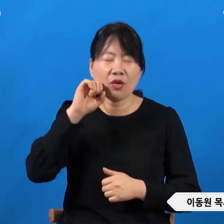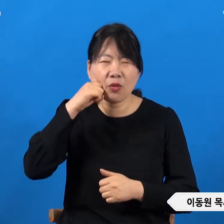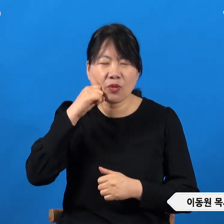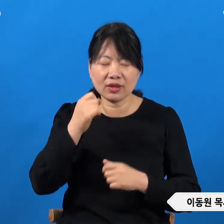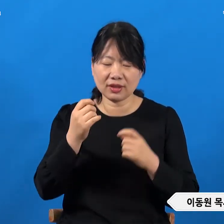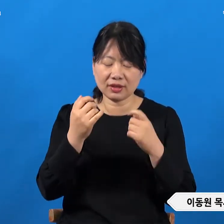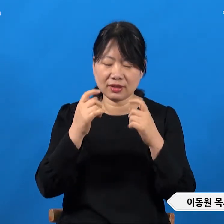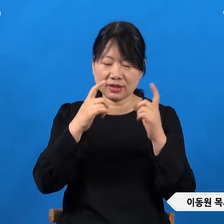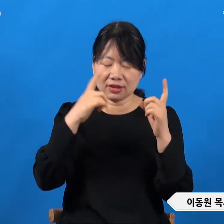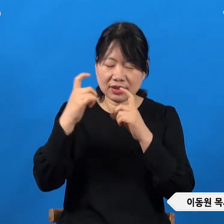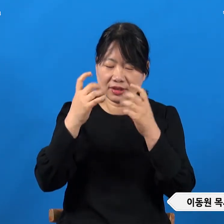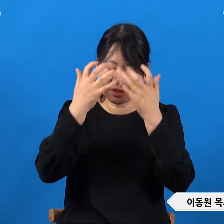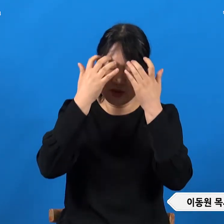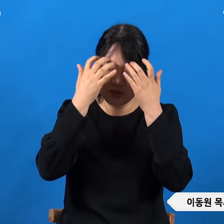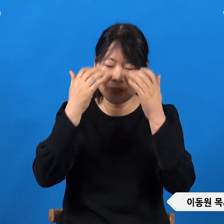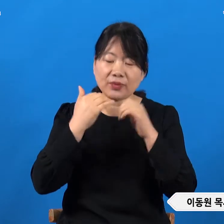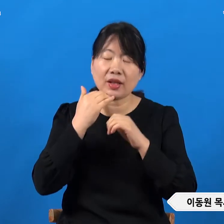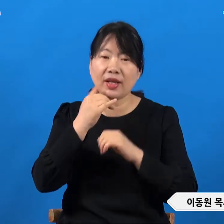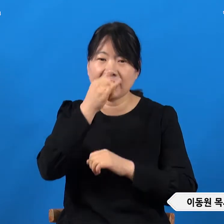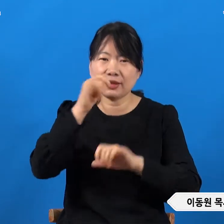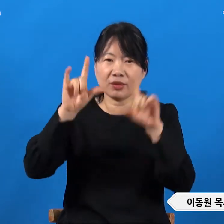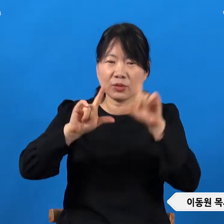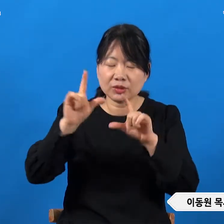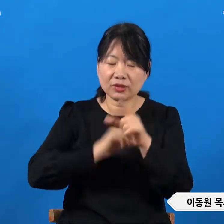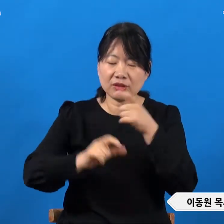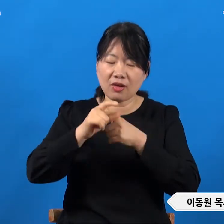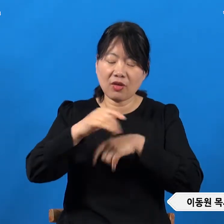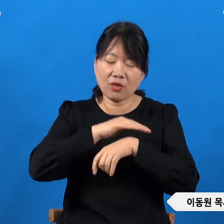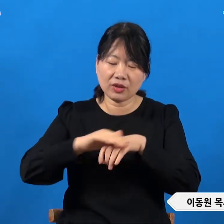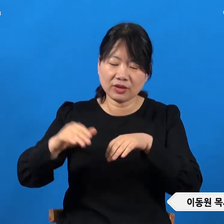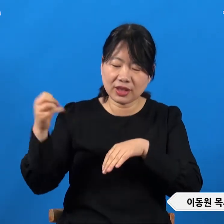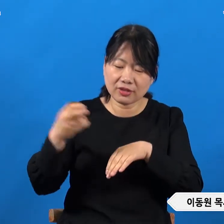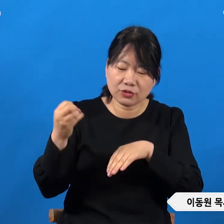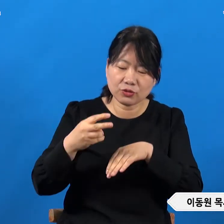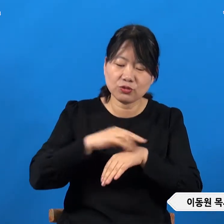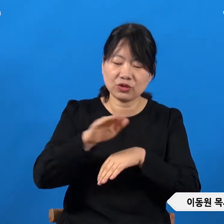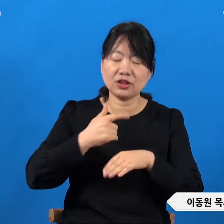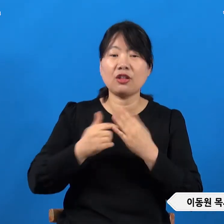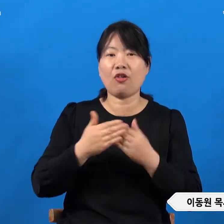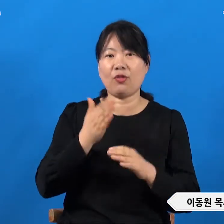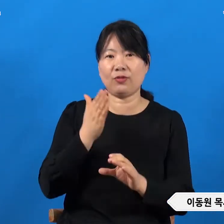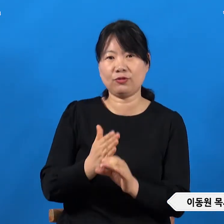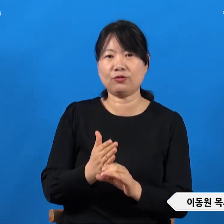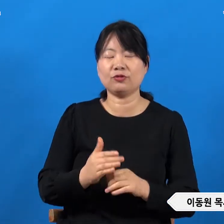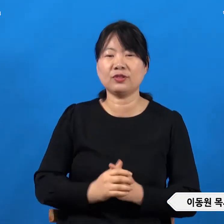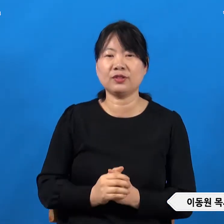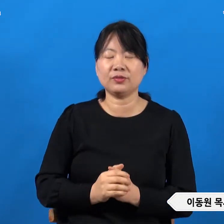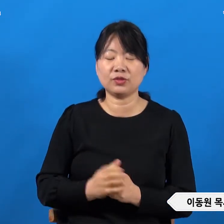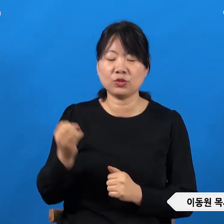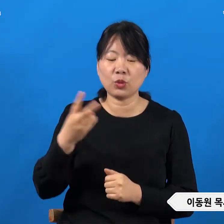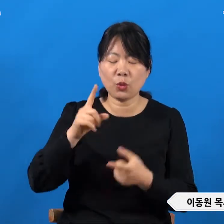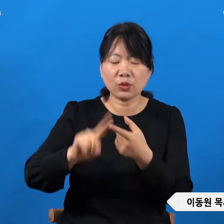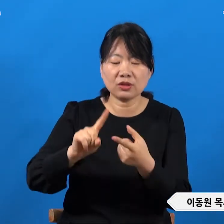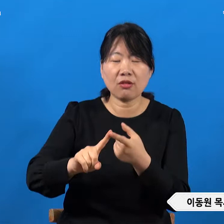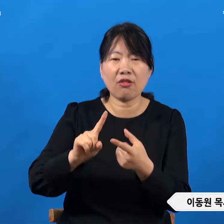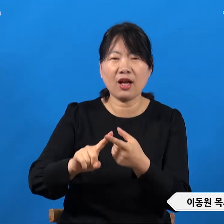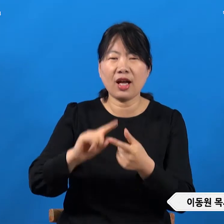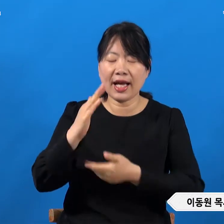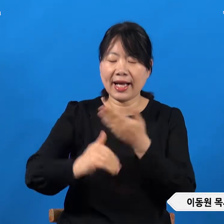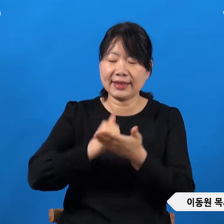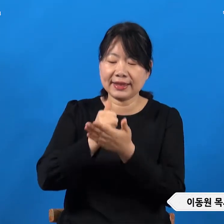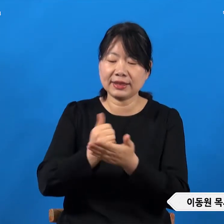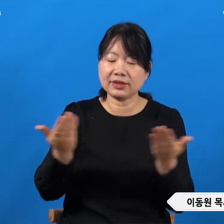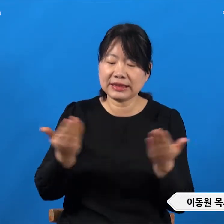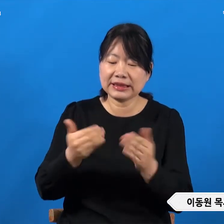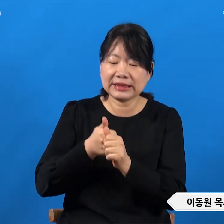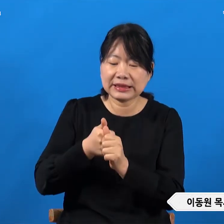어려운 시련이 우리를 기다리고 있는 장면들을 더 자주 우리는 경험합니다. 또 그것은